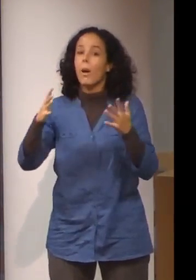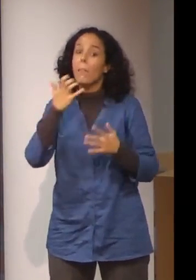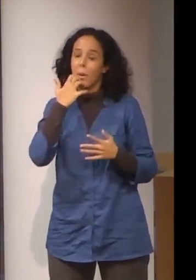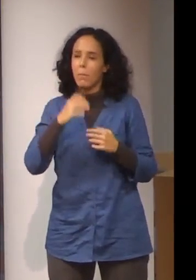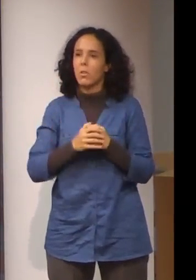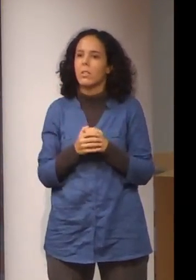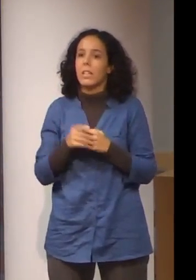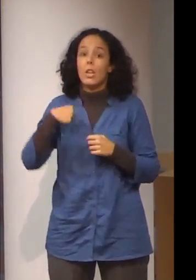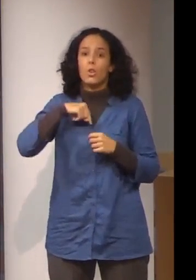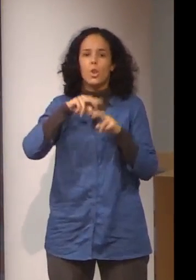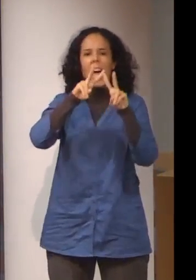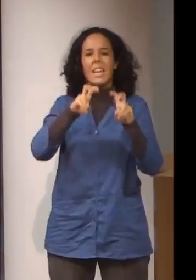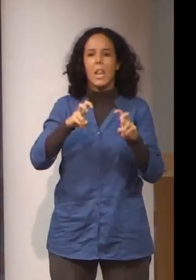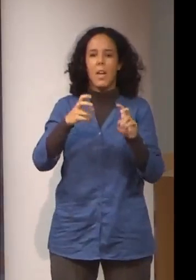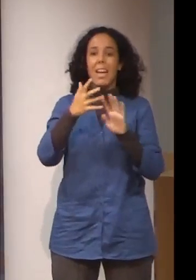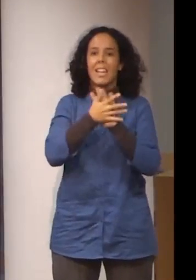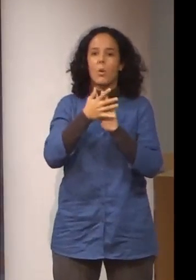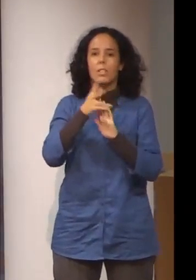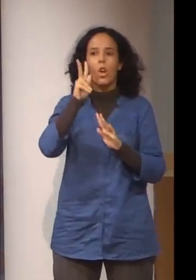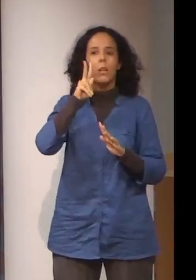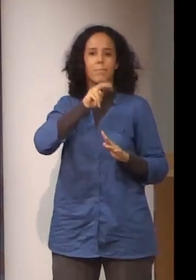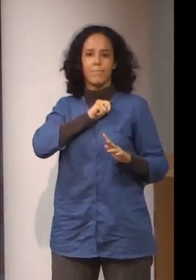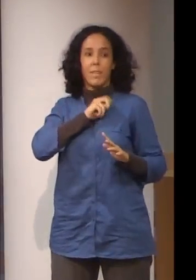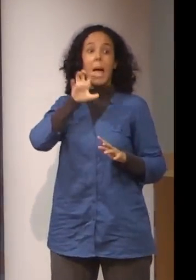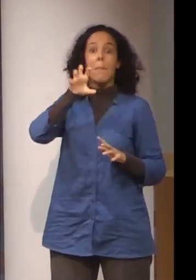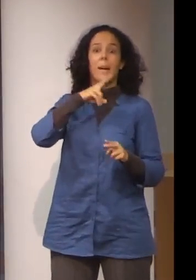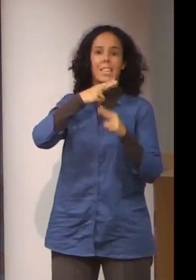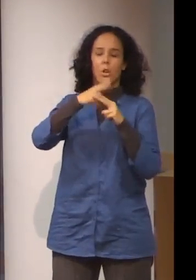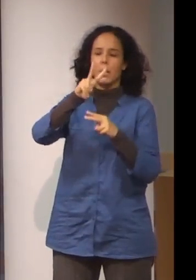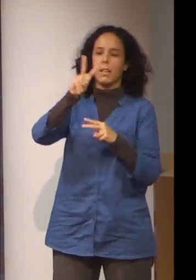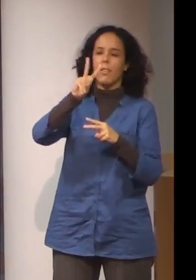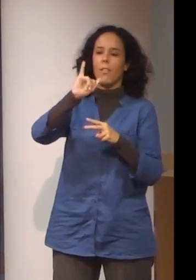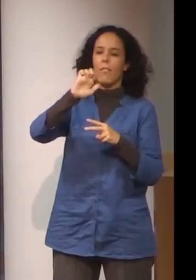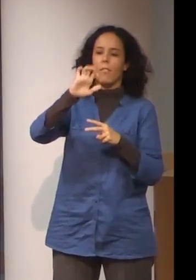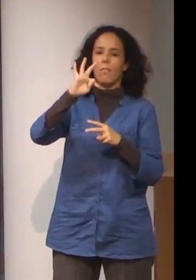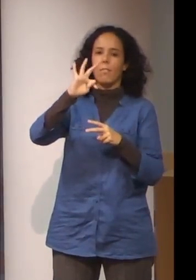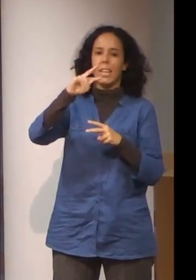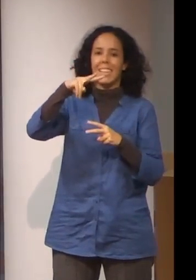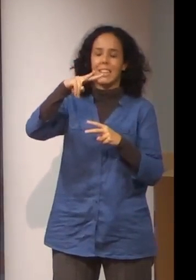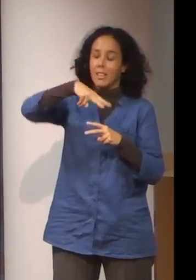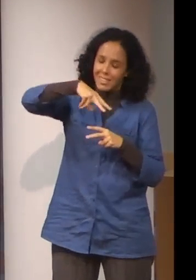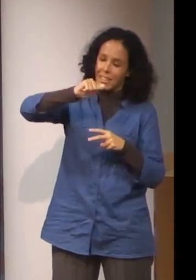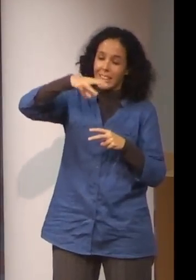aquí. Cuando hablamos del parámetro de la configuración, por ejemplo,